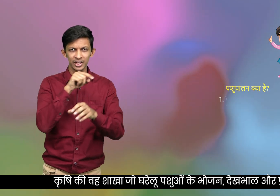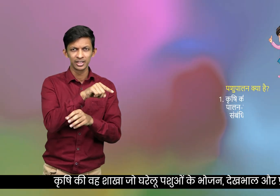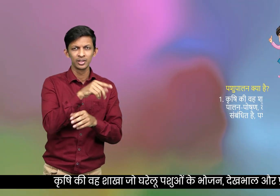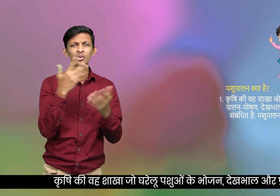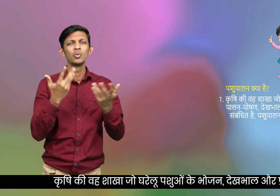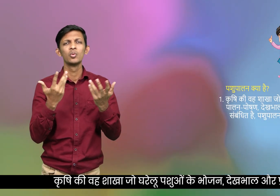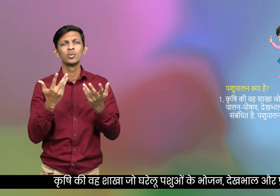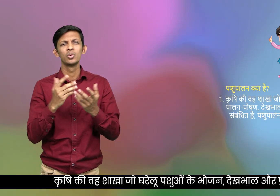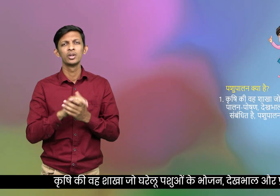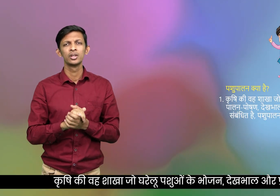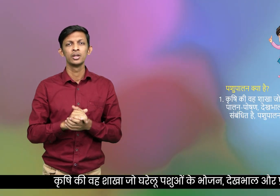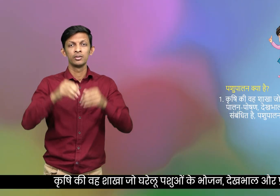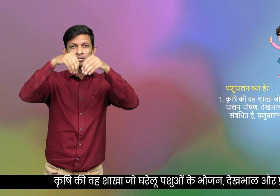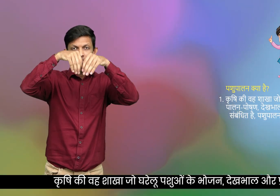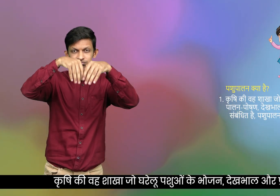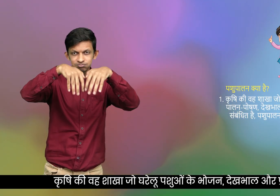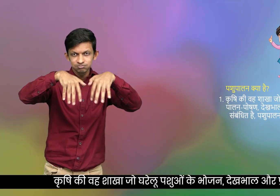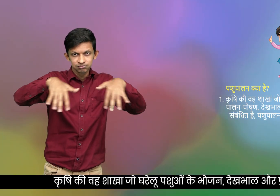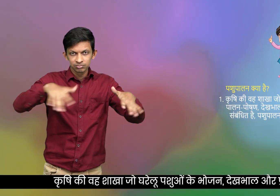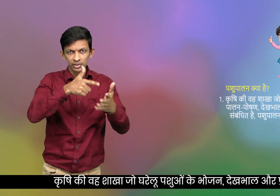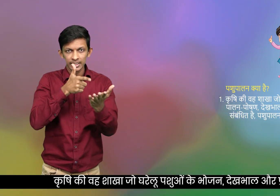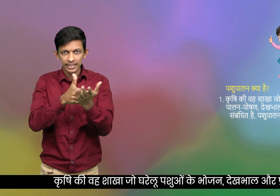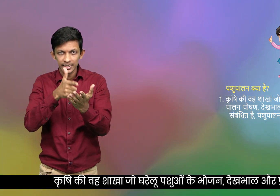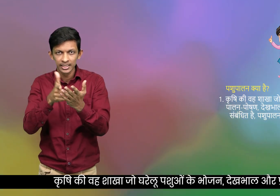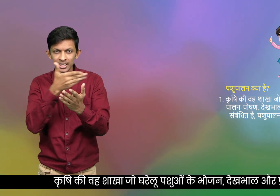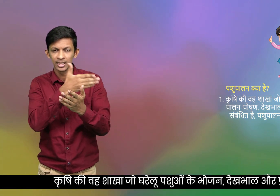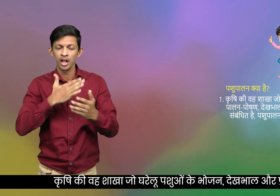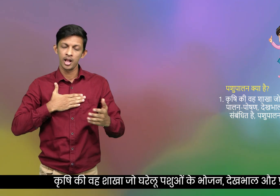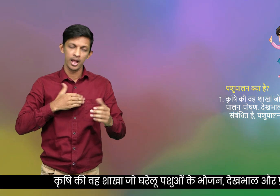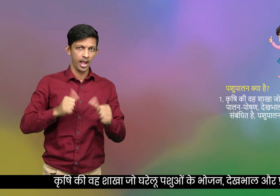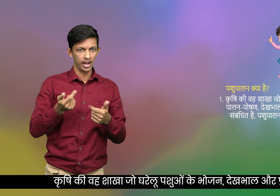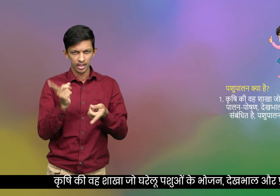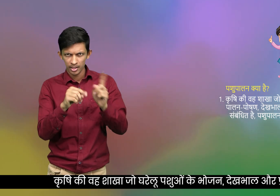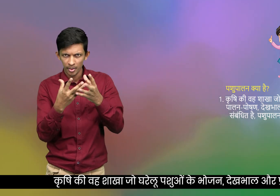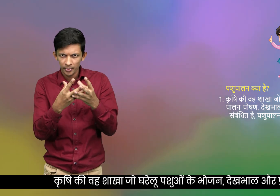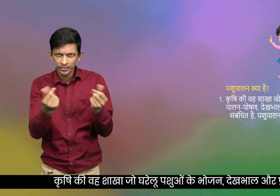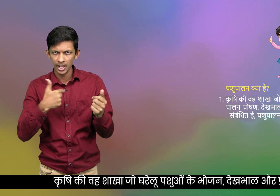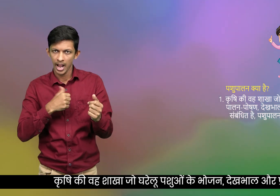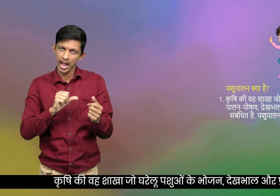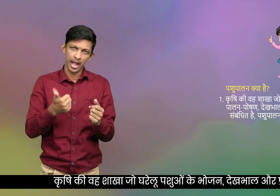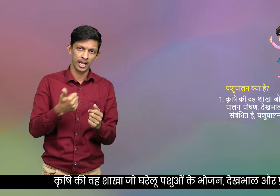कृषि की वह शाखा जो घरेलू पशुओं के भोजन, देखभाल और प्रजनन से संबंधित है।